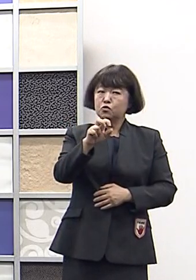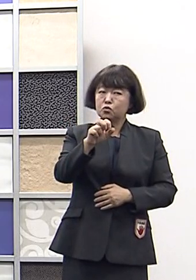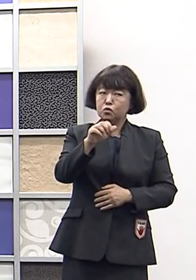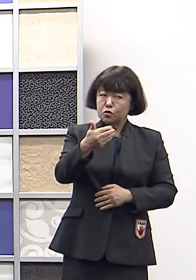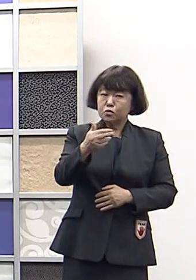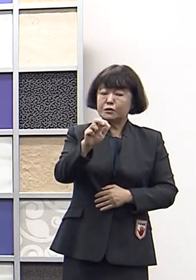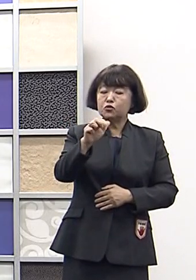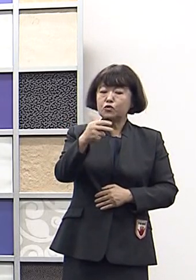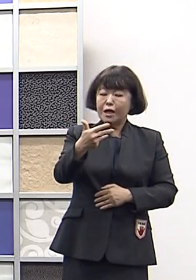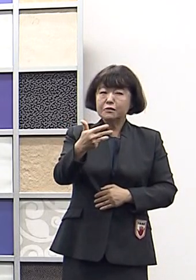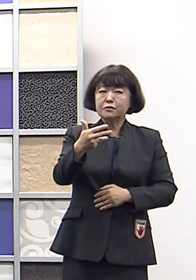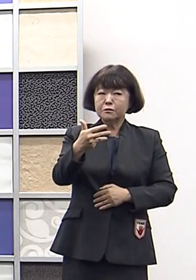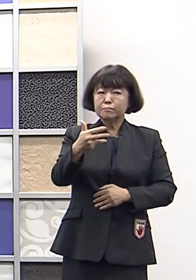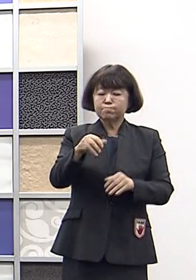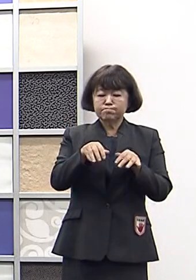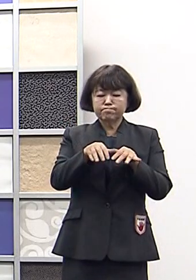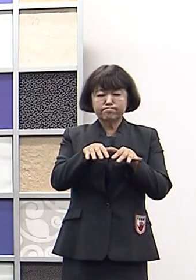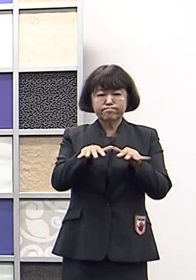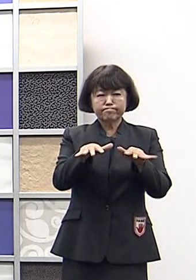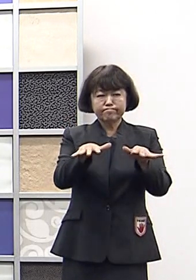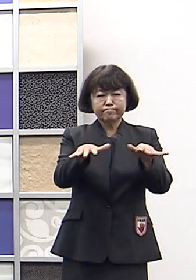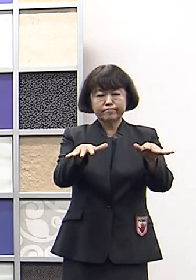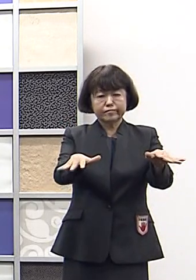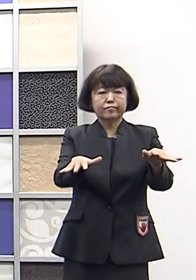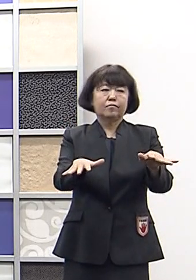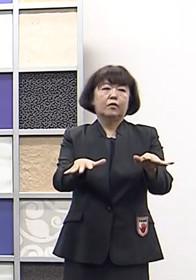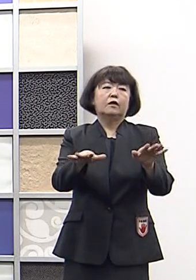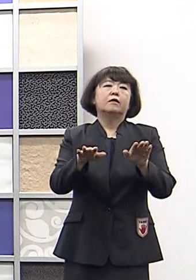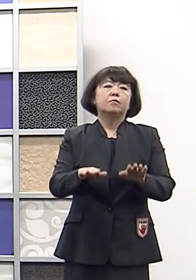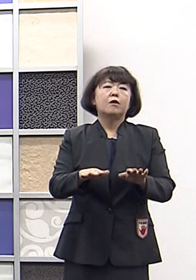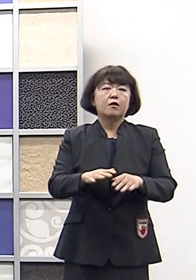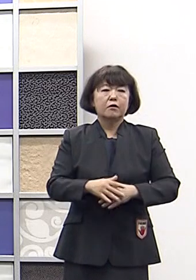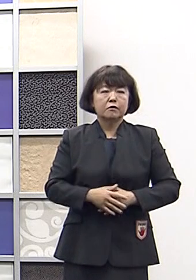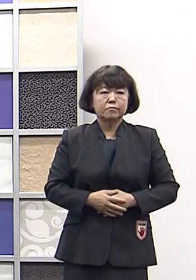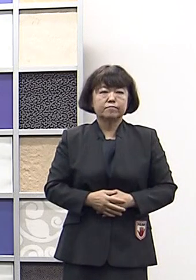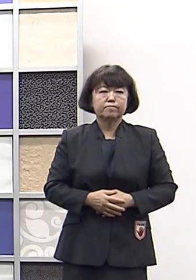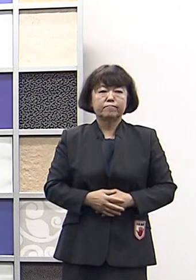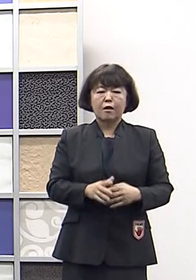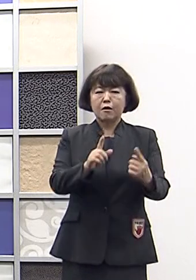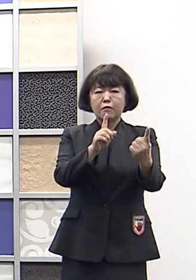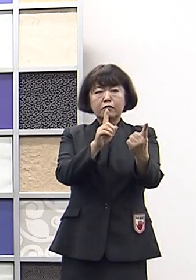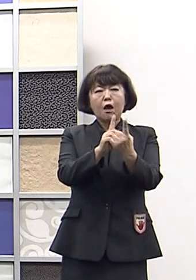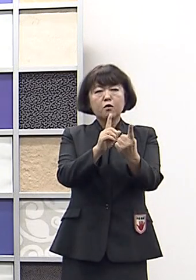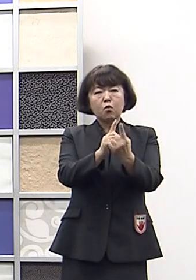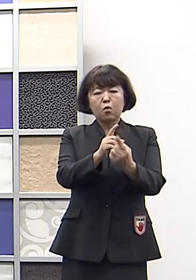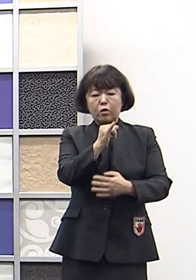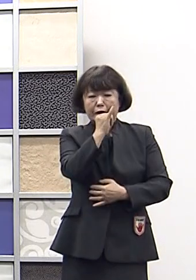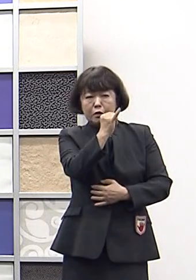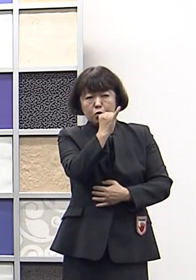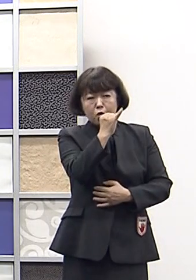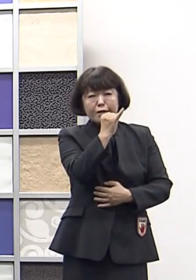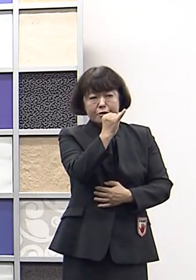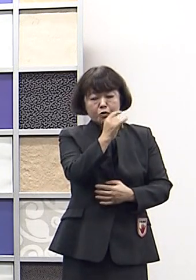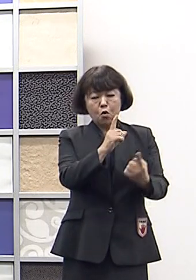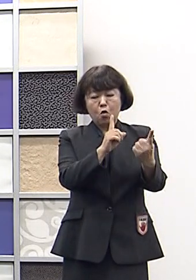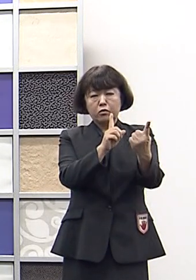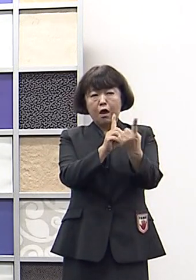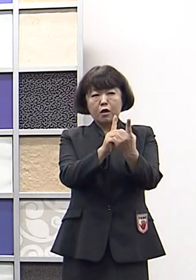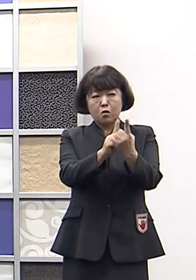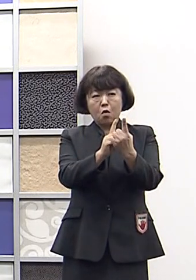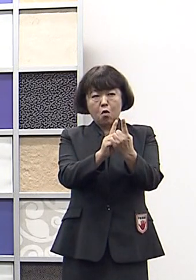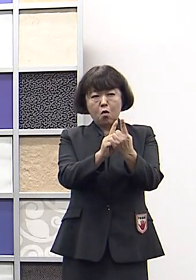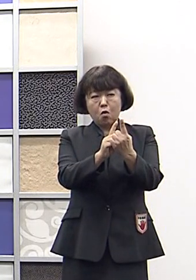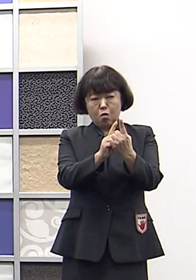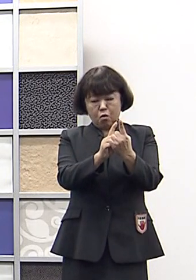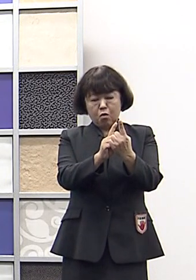ですけど、感染が続いていることを考えれば、かなり対応がこれからのインフルの対応というのが県にとっても、